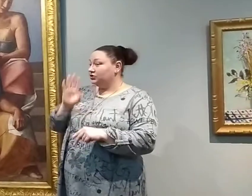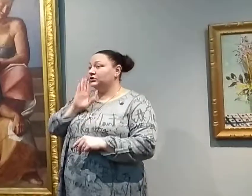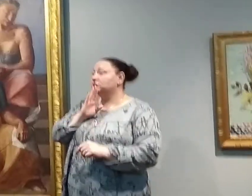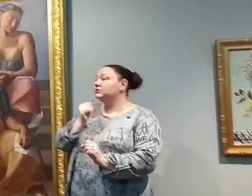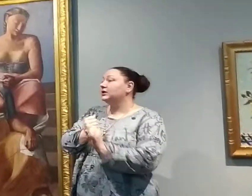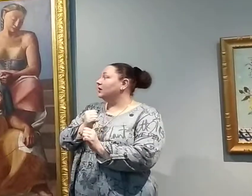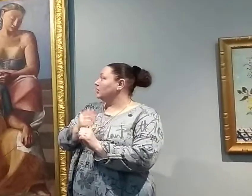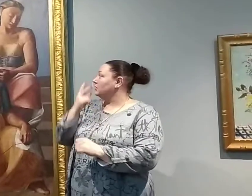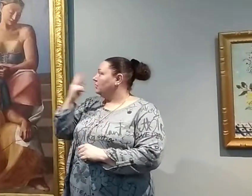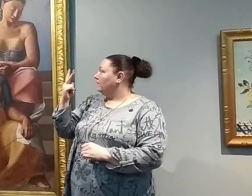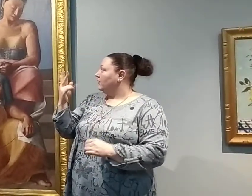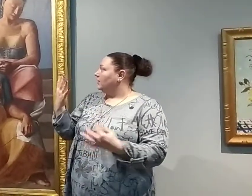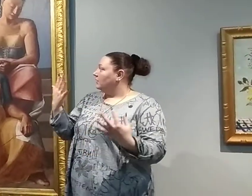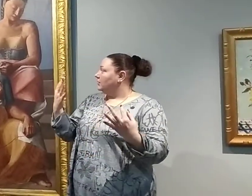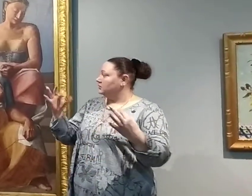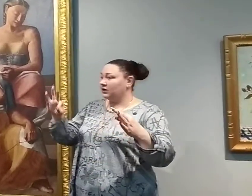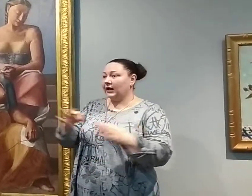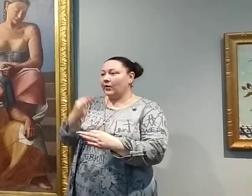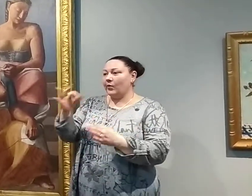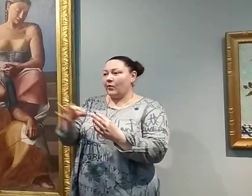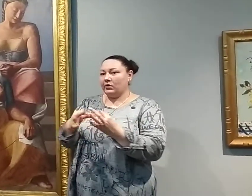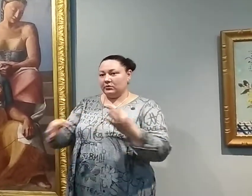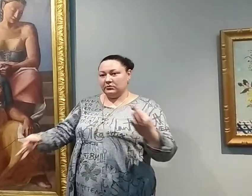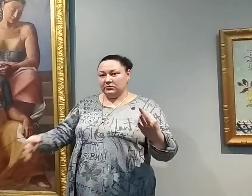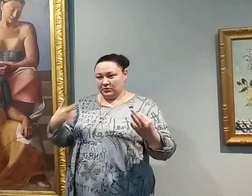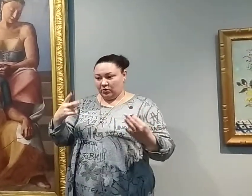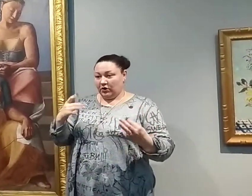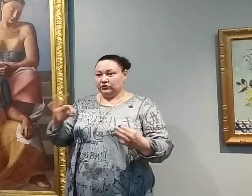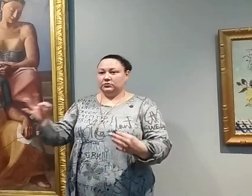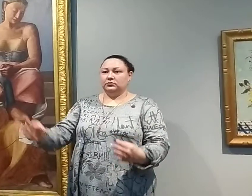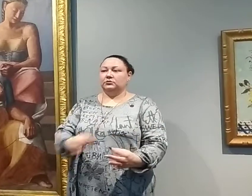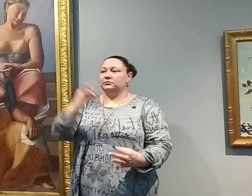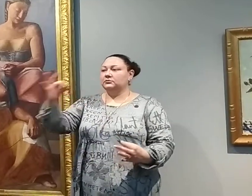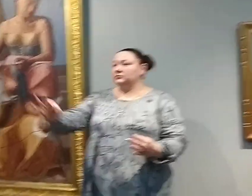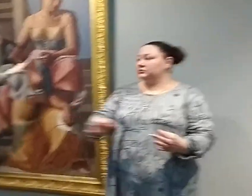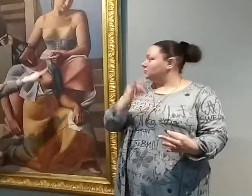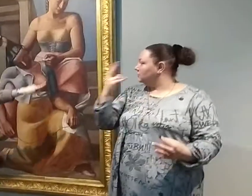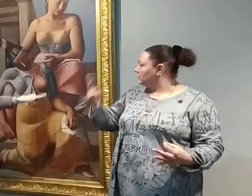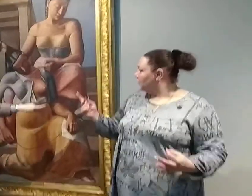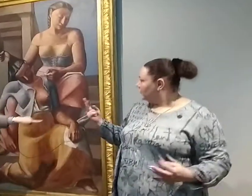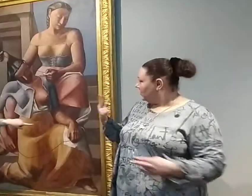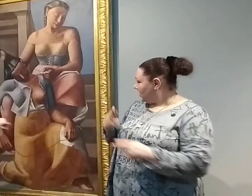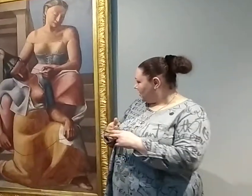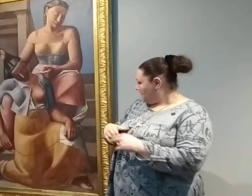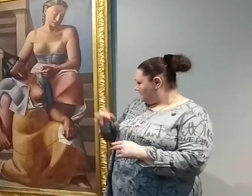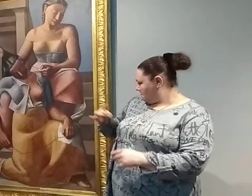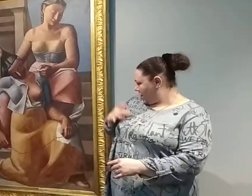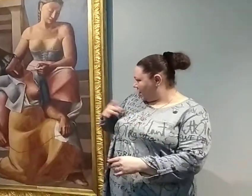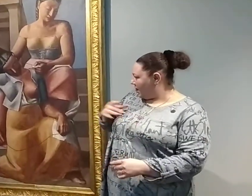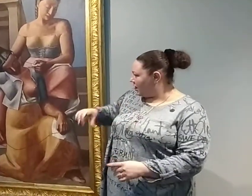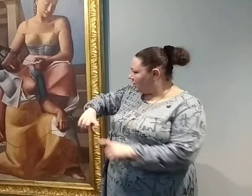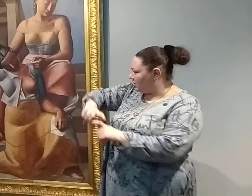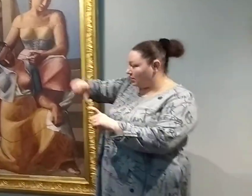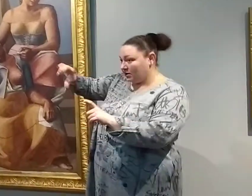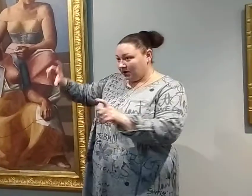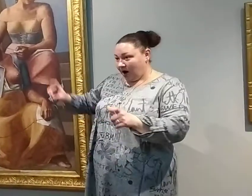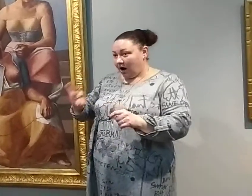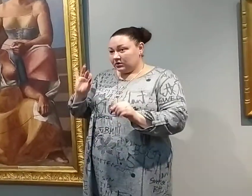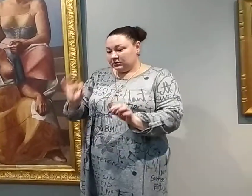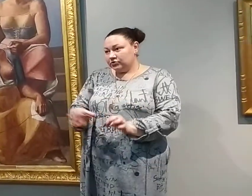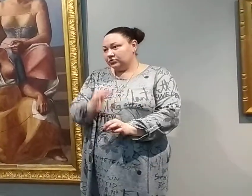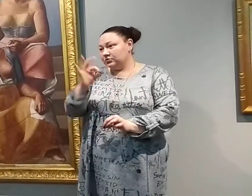сделать? Они держат в руках иглы и нити. Они шьют эту белую ткань, которая находится между ними.